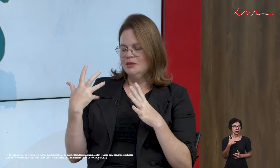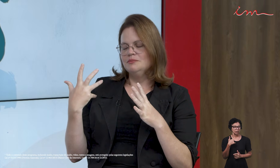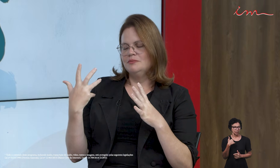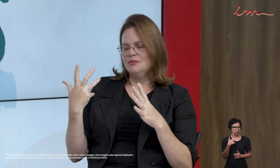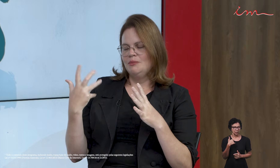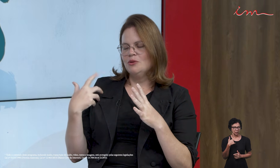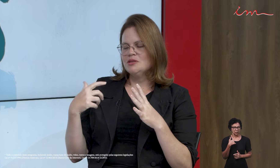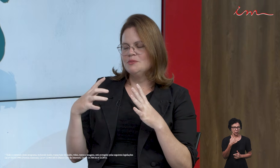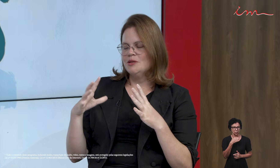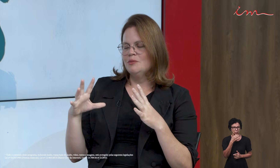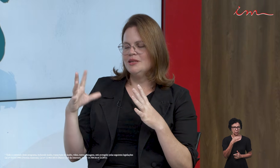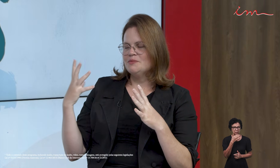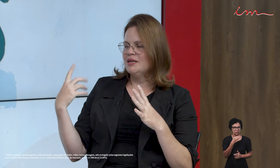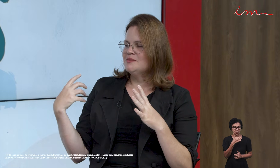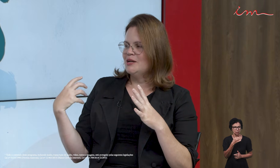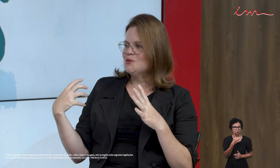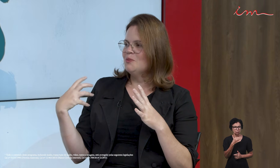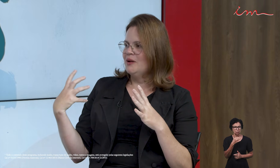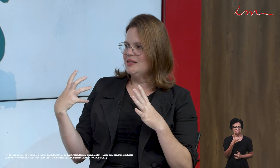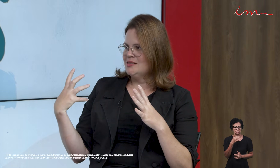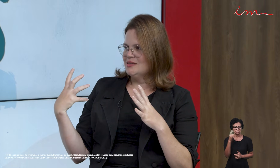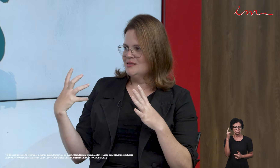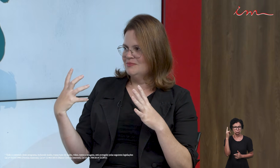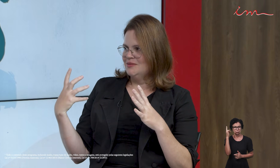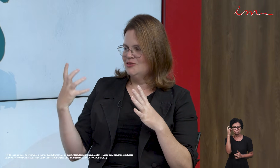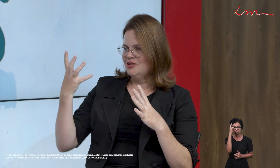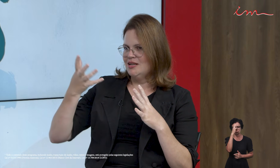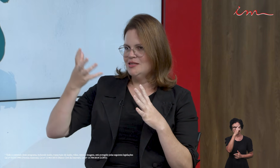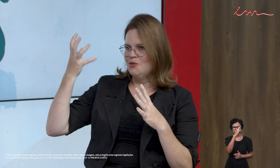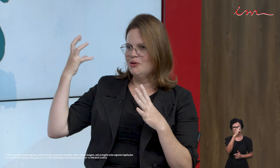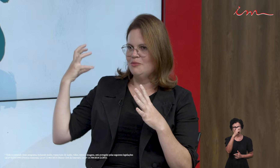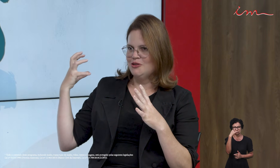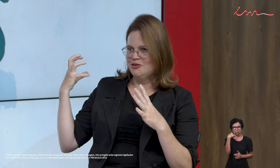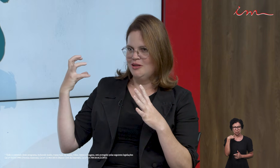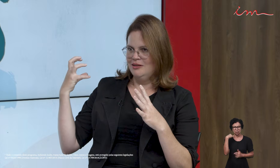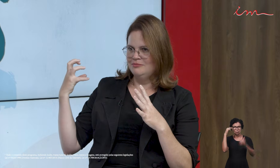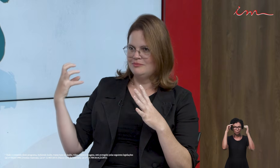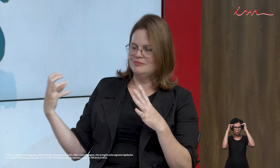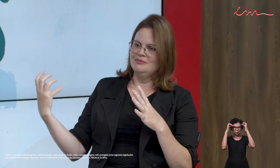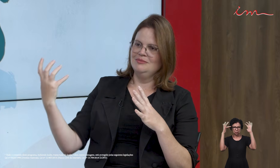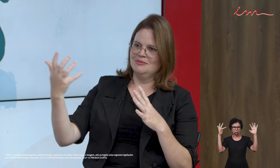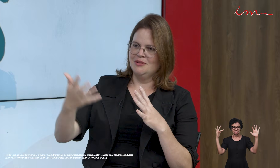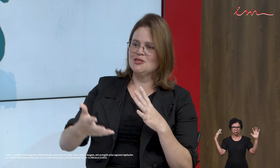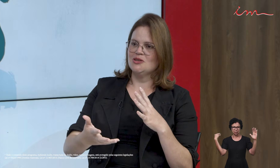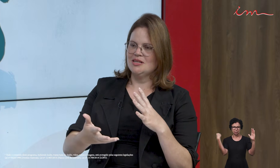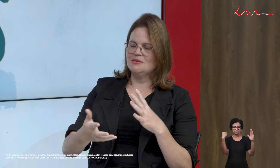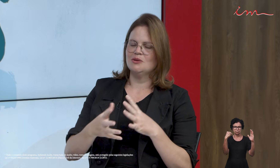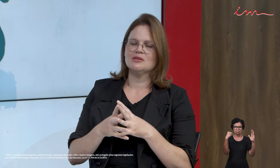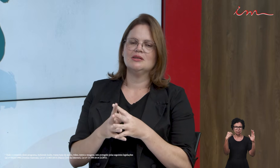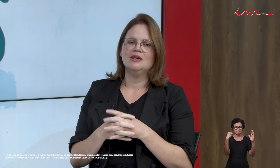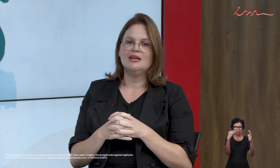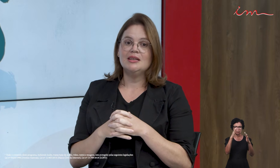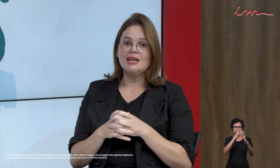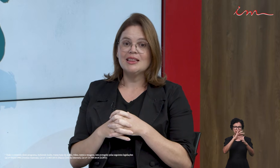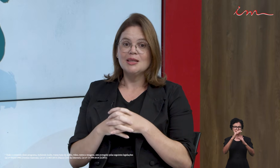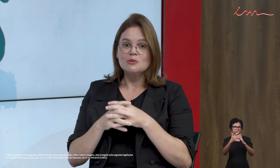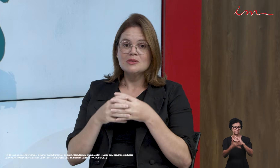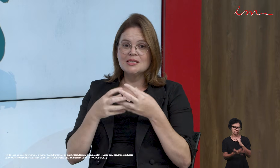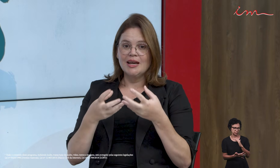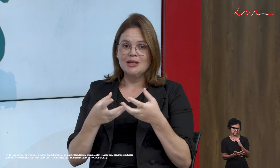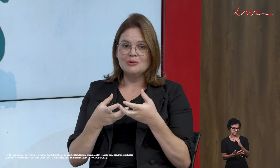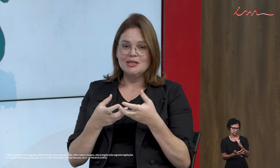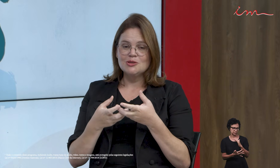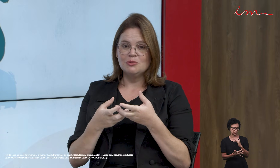para mim, na minha concepção, uma das partes mais complexas de trazer o que eu imaginei Sim. para as nossas mãos. E é